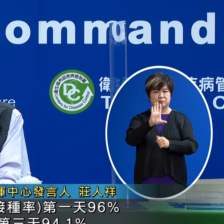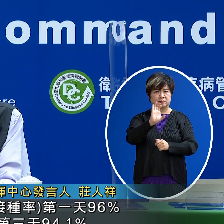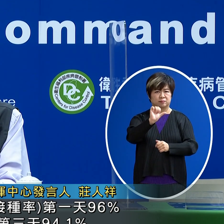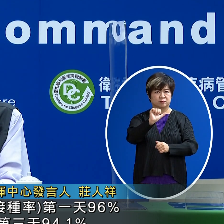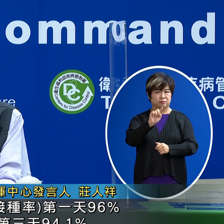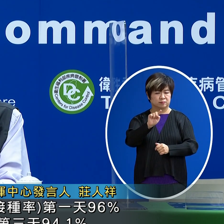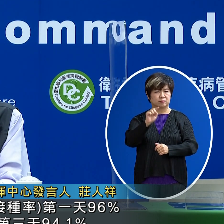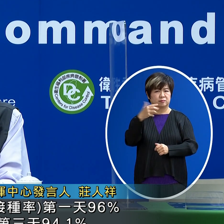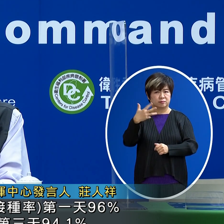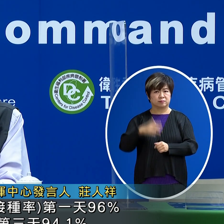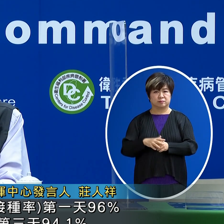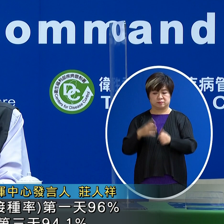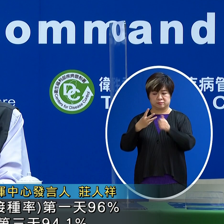第3天94.1%，